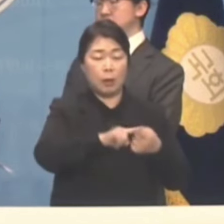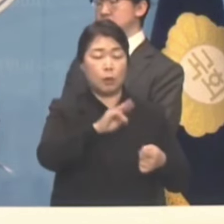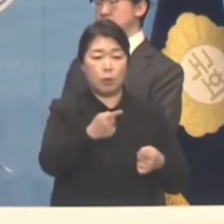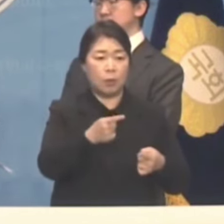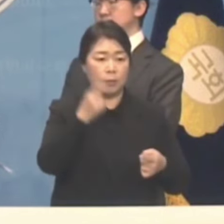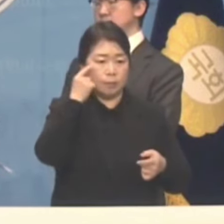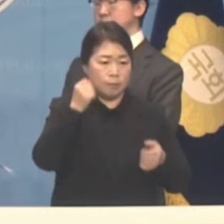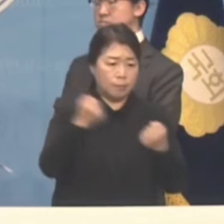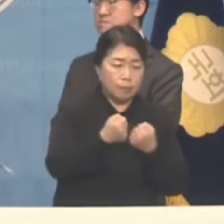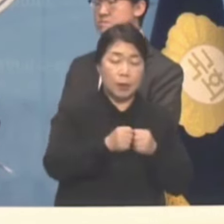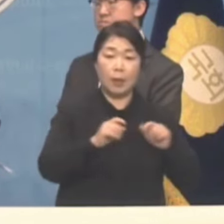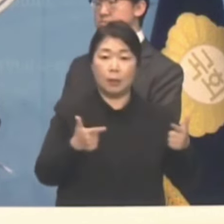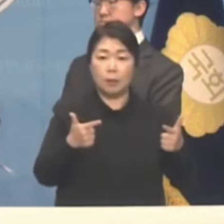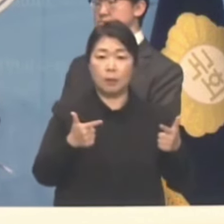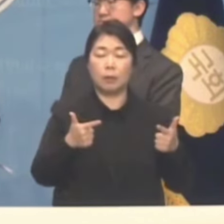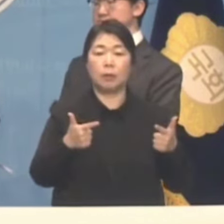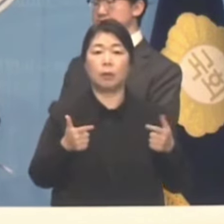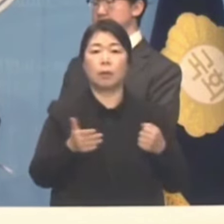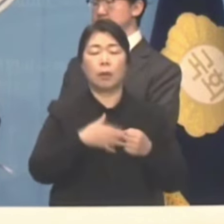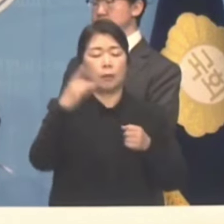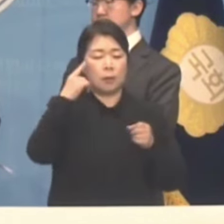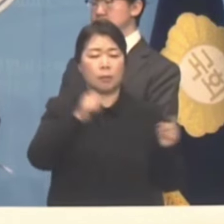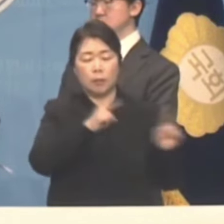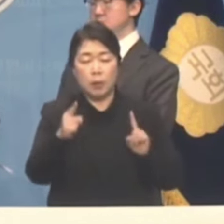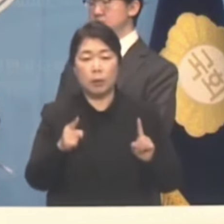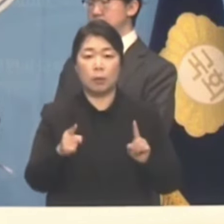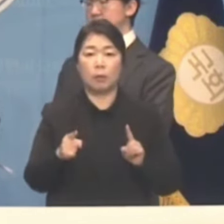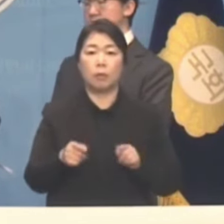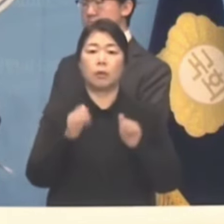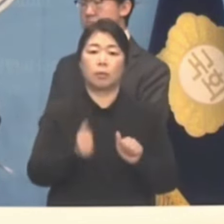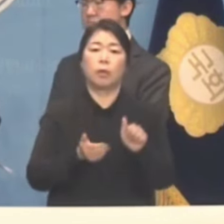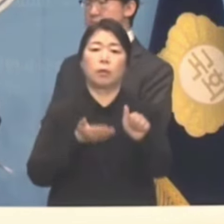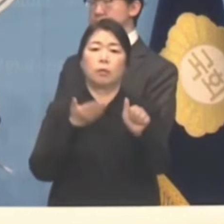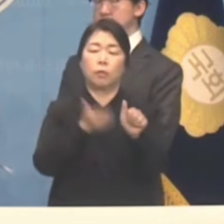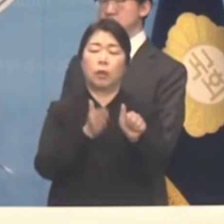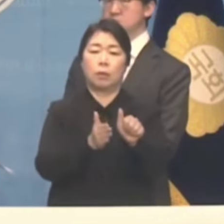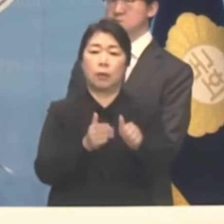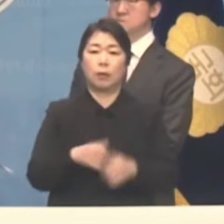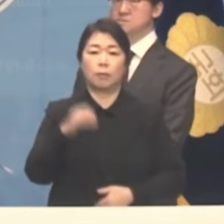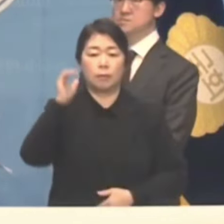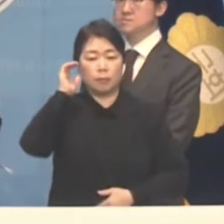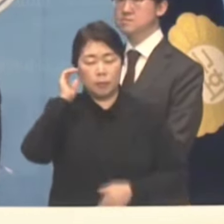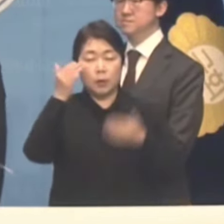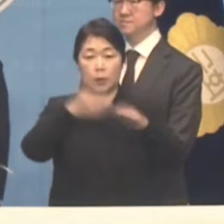해야 할지 생각해 주십시오 그리고 심판해 주십시오 경청해 주셔서 감사합니다네